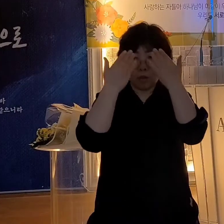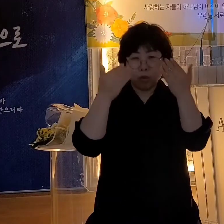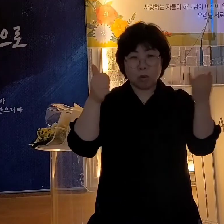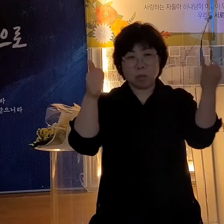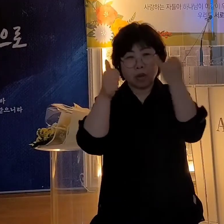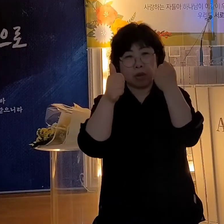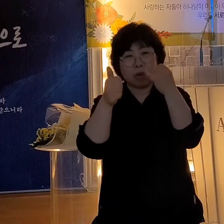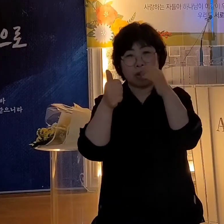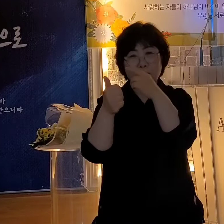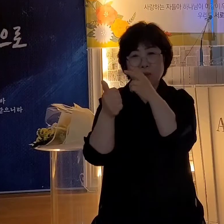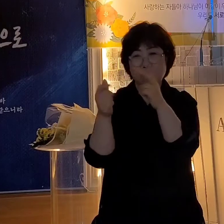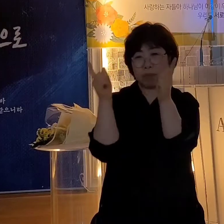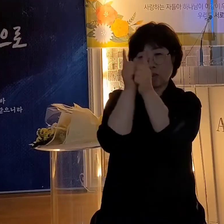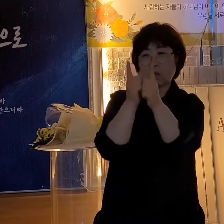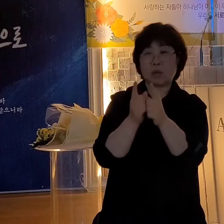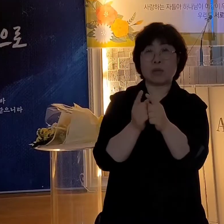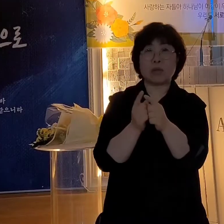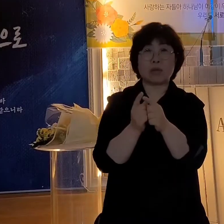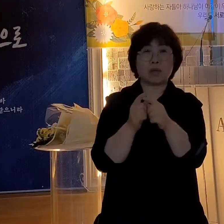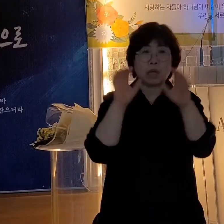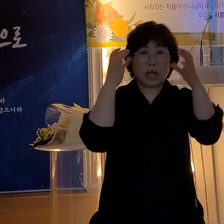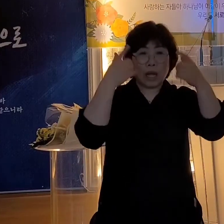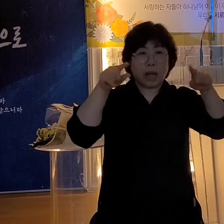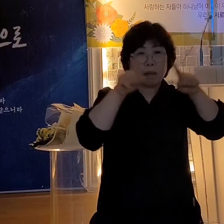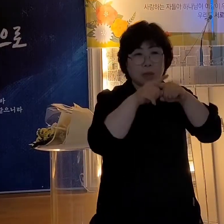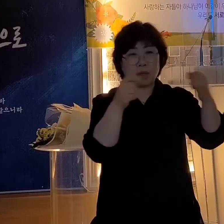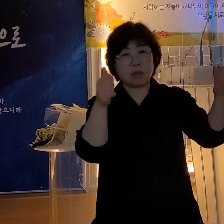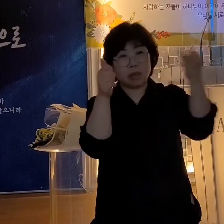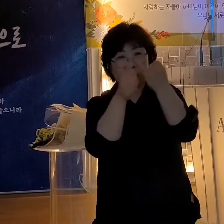그렇지. 그냥 뭐하러 데리고 와.